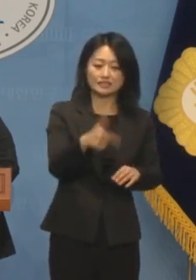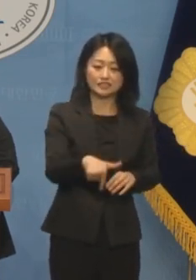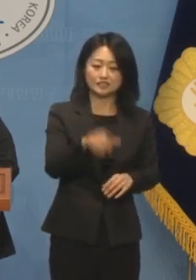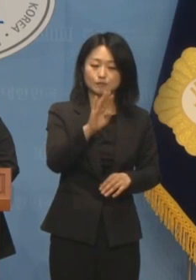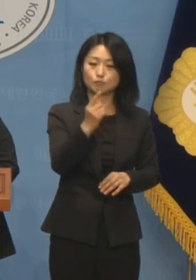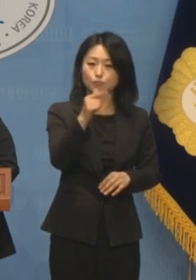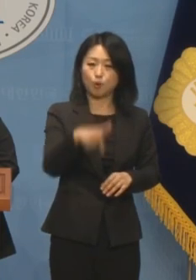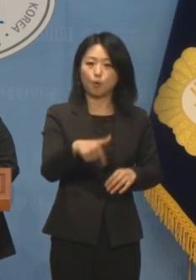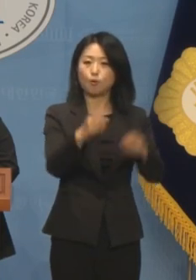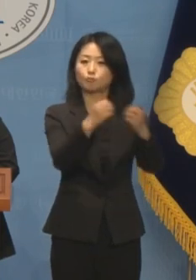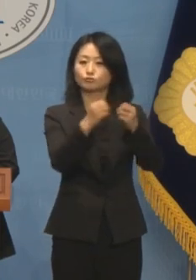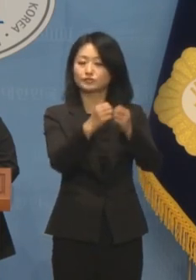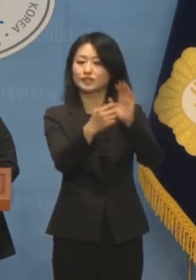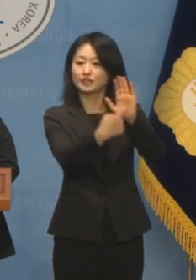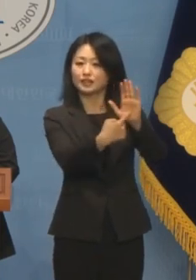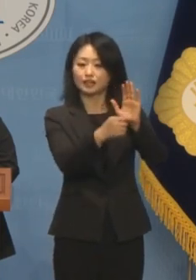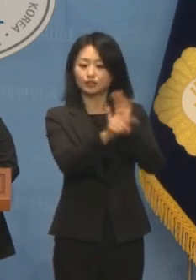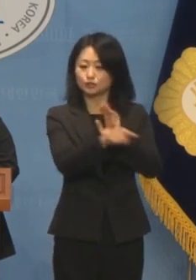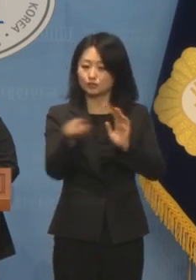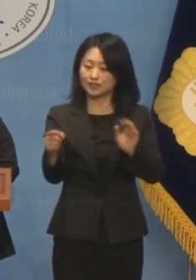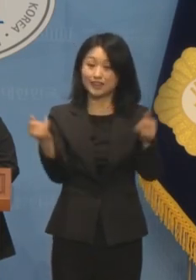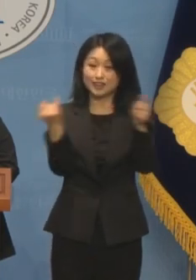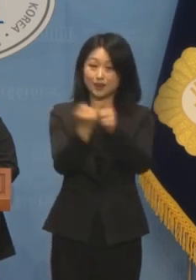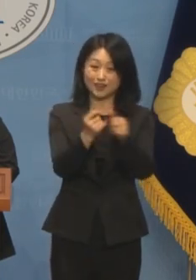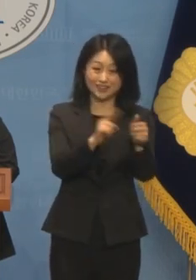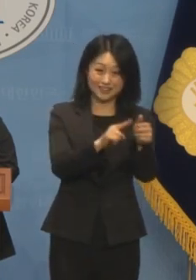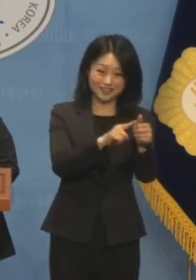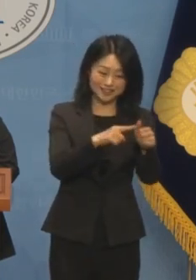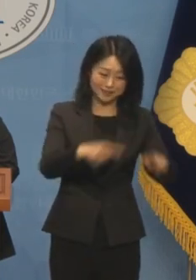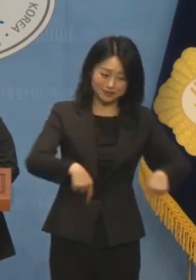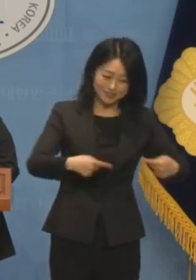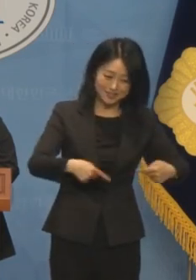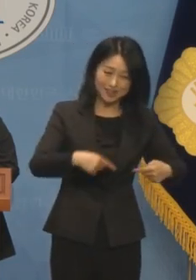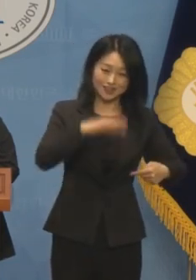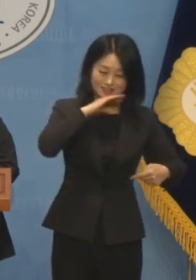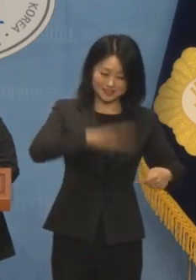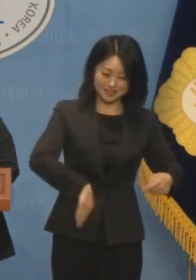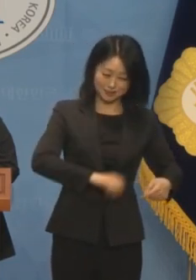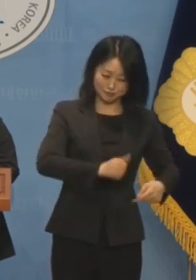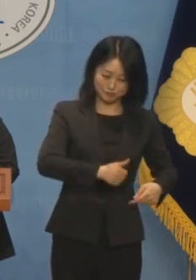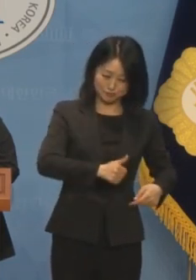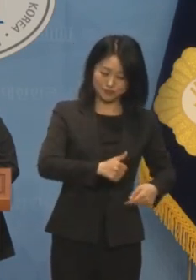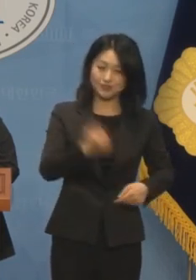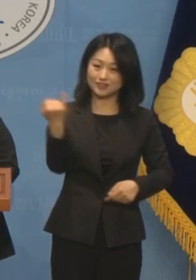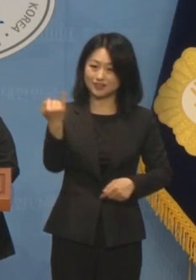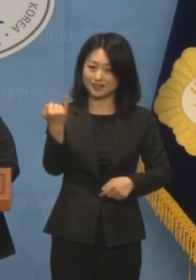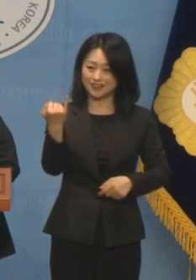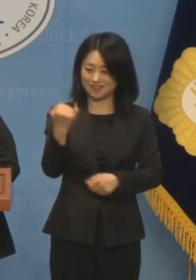수많은 기사에 두 사람의 결혼을 장애 극복이라며 쏟아냈습니다.